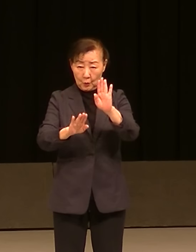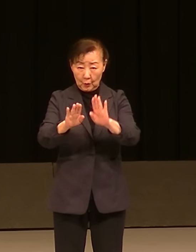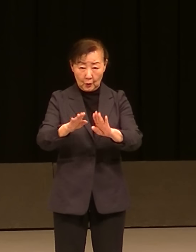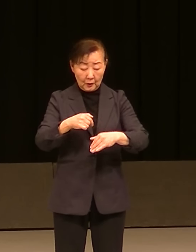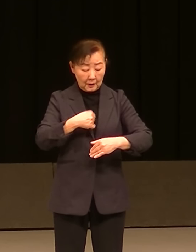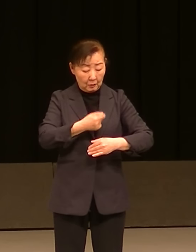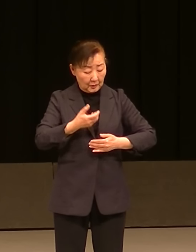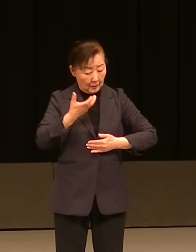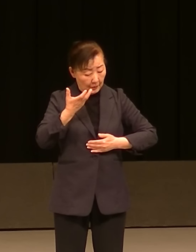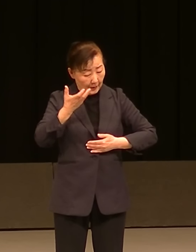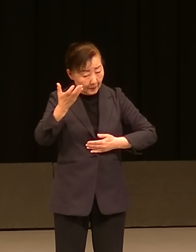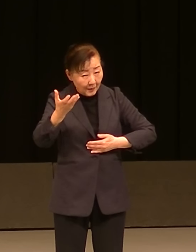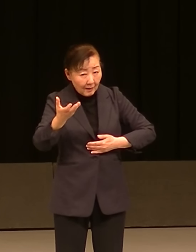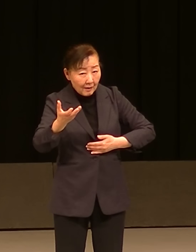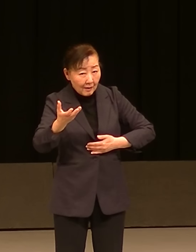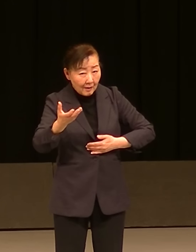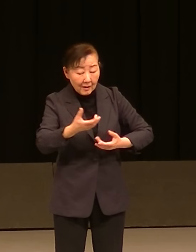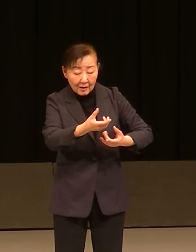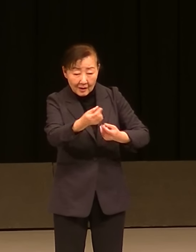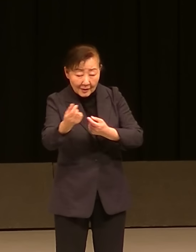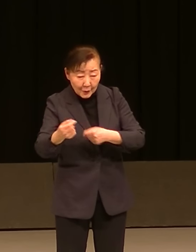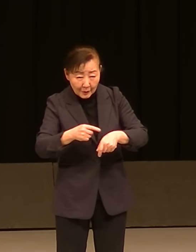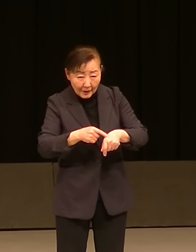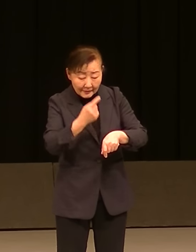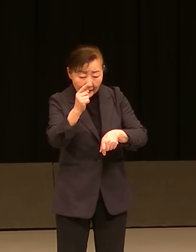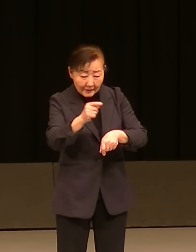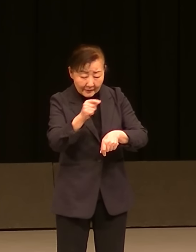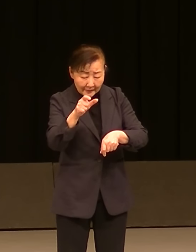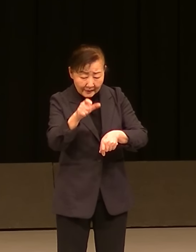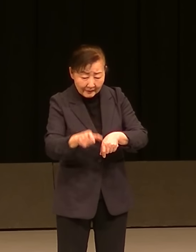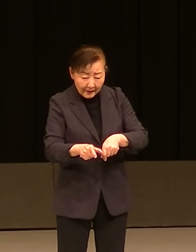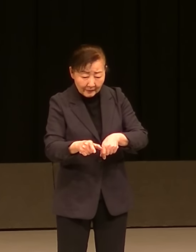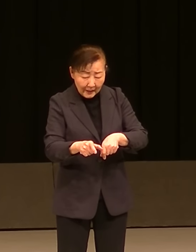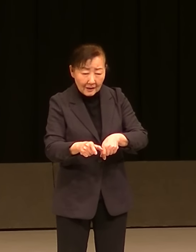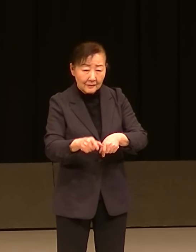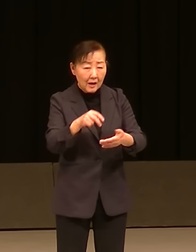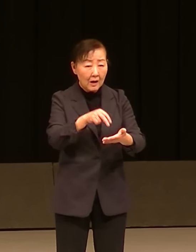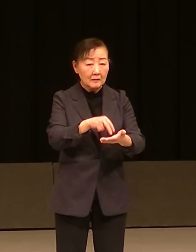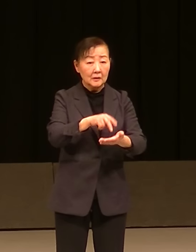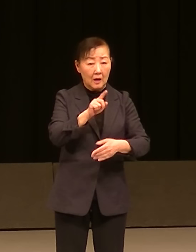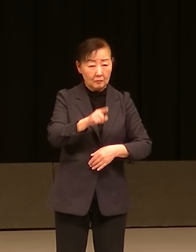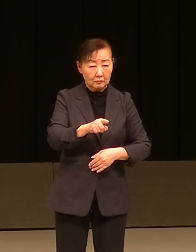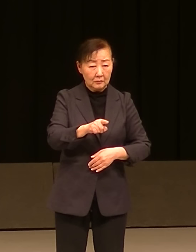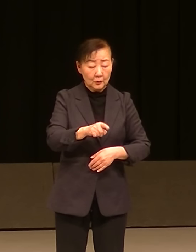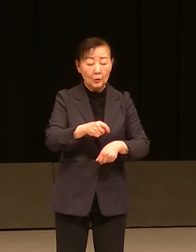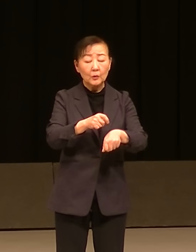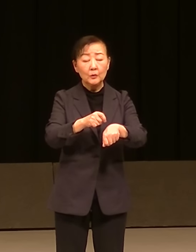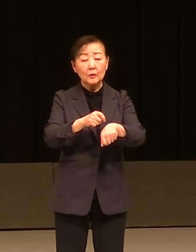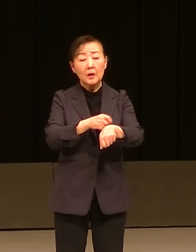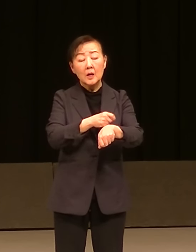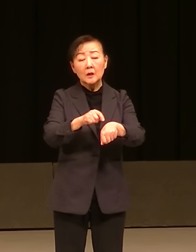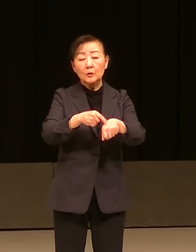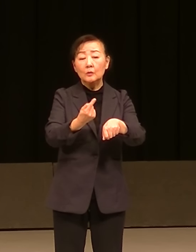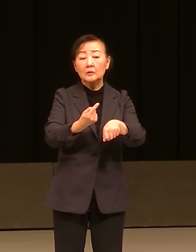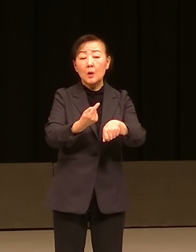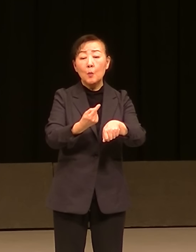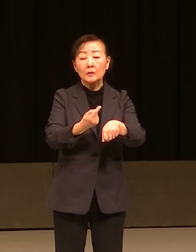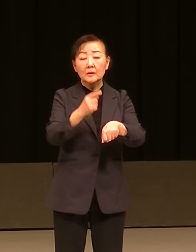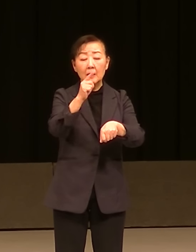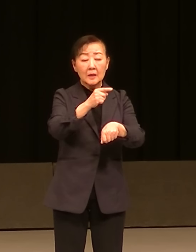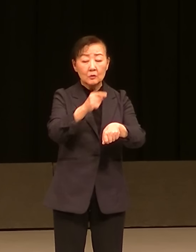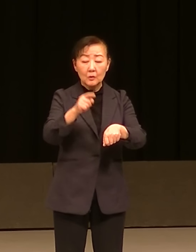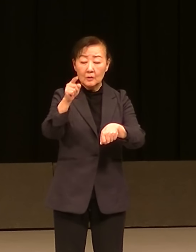せることができる共感性が人間を人間たらしめている。でそのような特性を持っている人間同士が